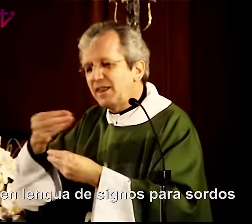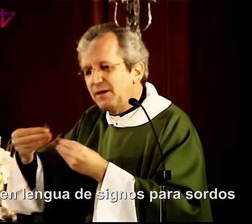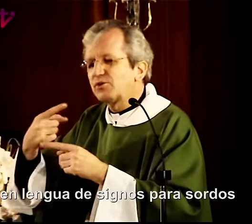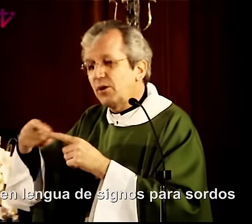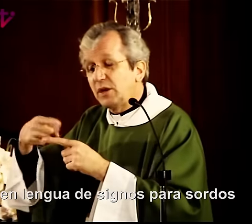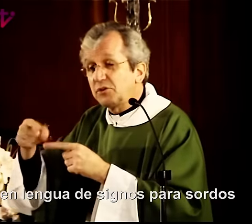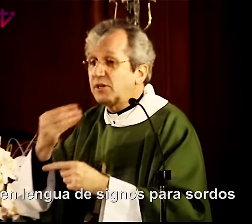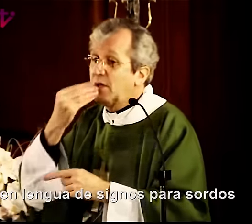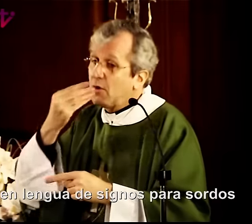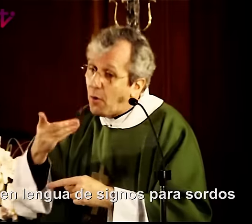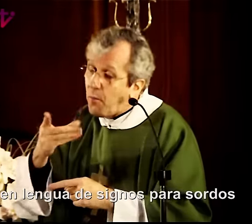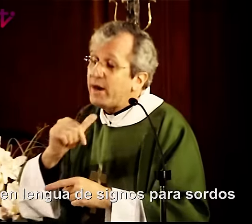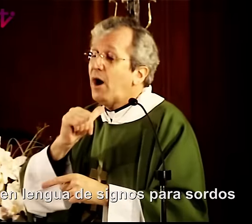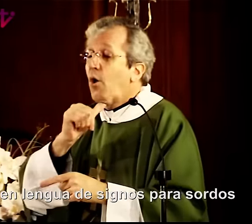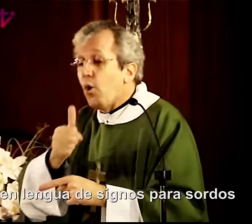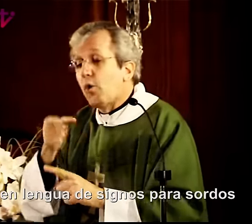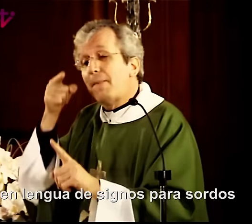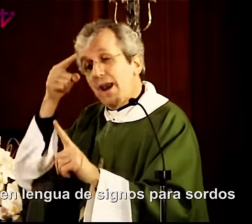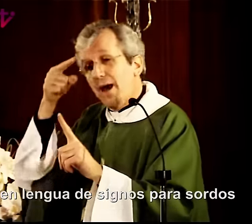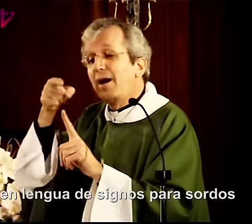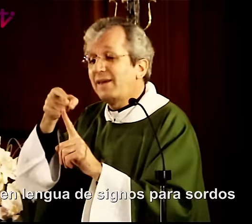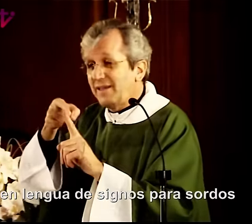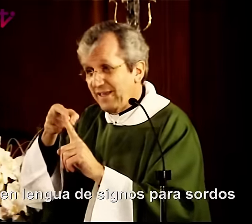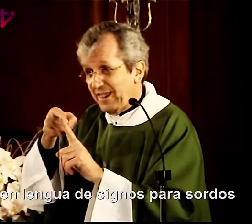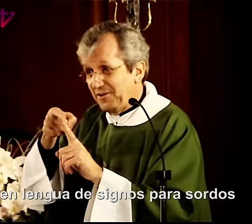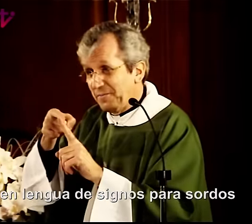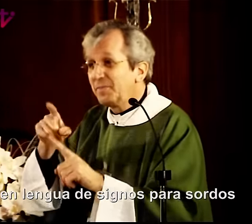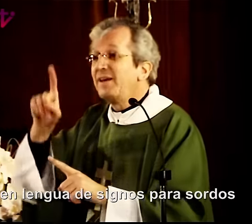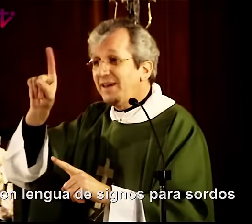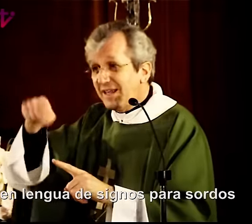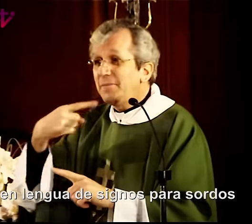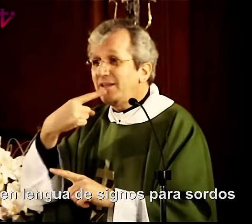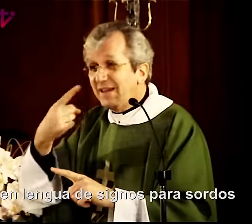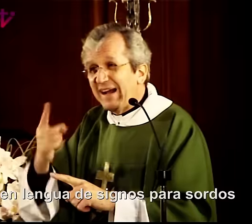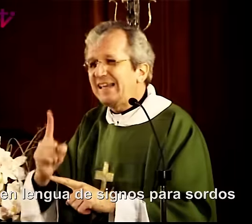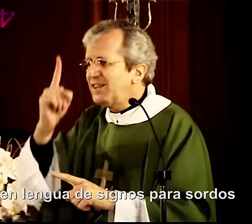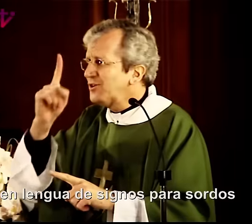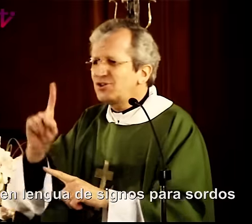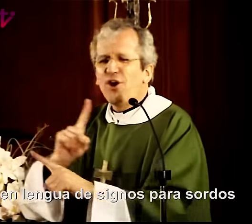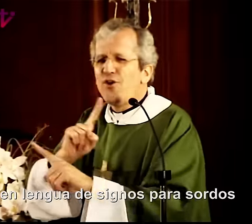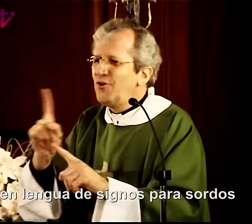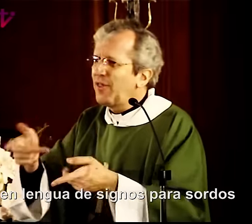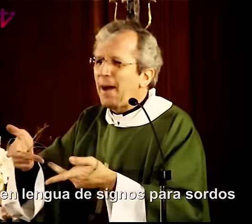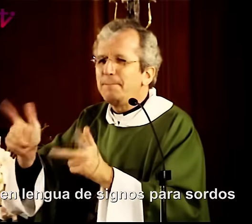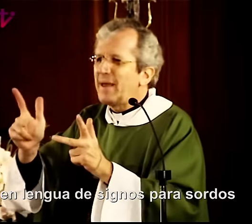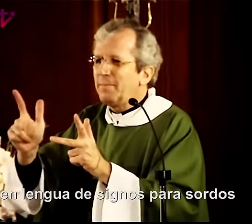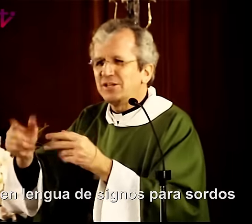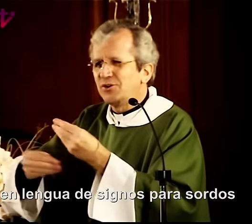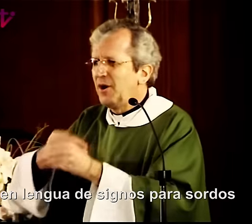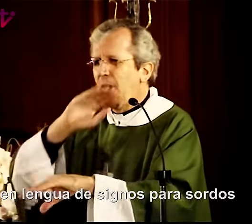hacemos algunas cosas con buena o con mala intención. Y también dirá, y Dios no da permiso